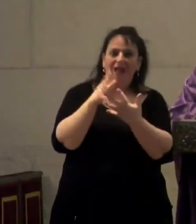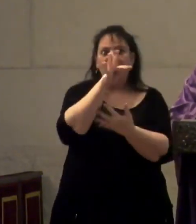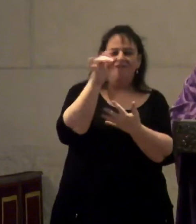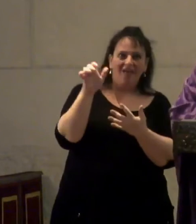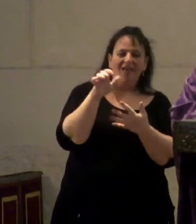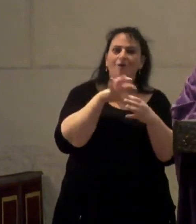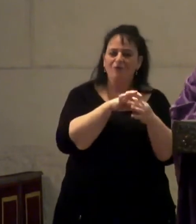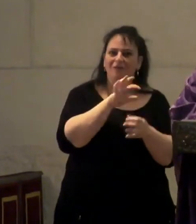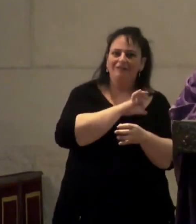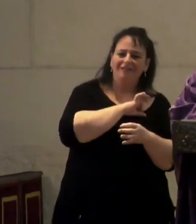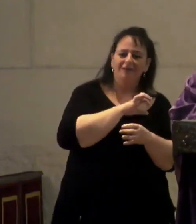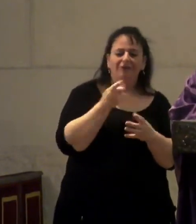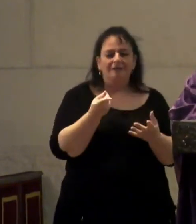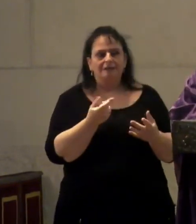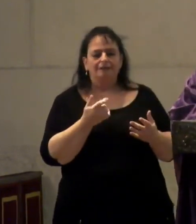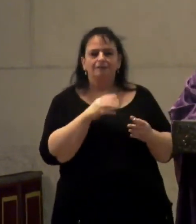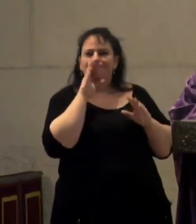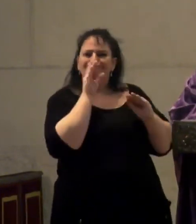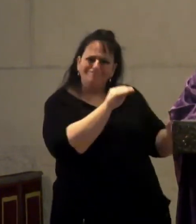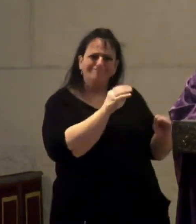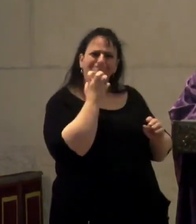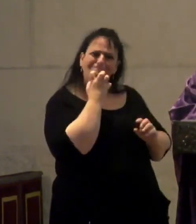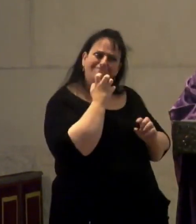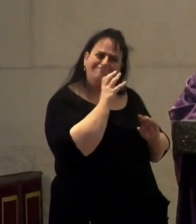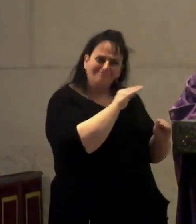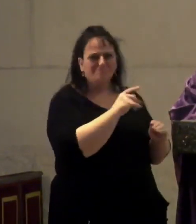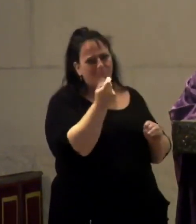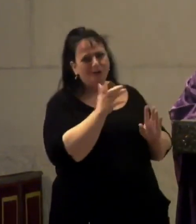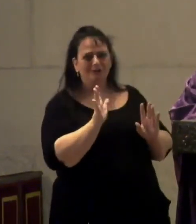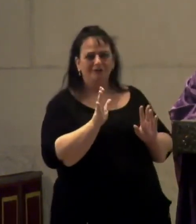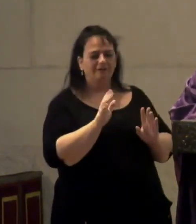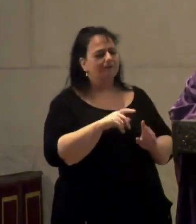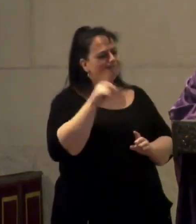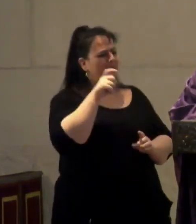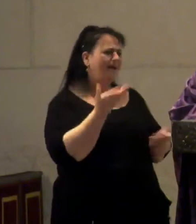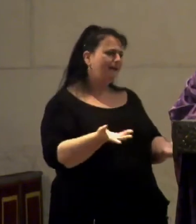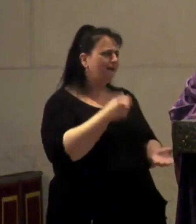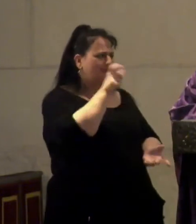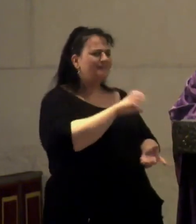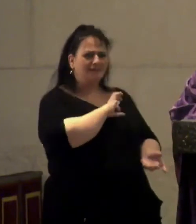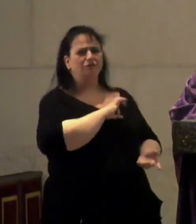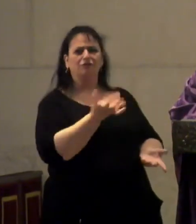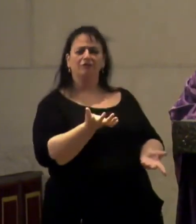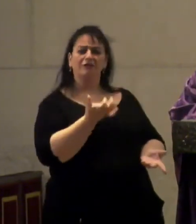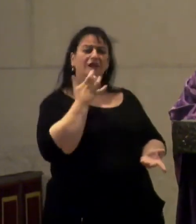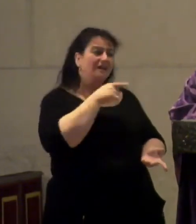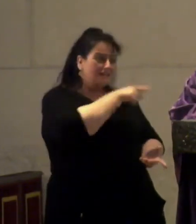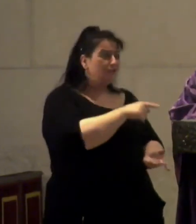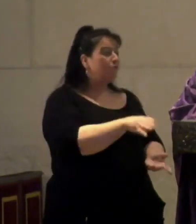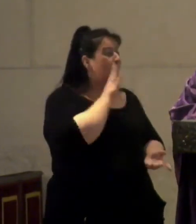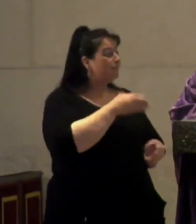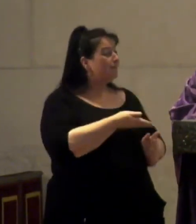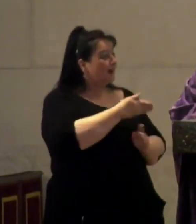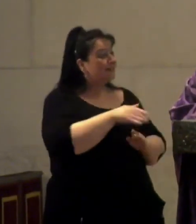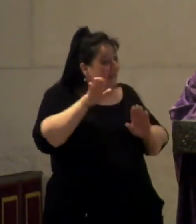Señor con un cierto reproche. Maestro, Señor, si tú hubieras estado